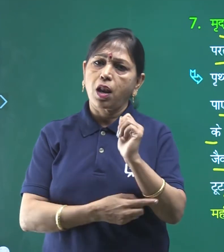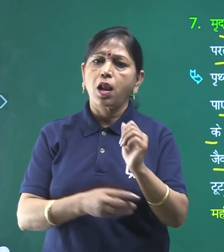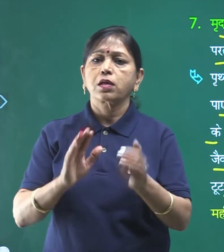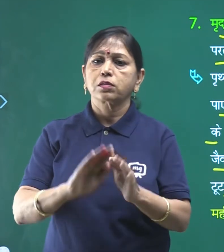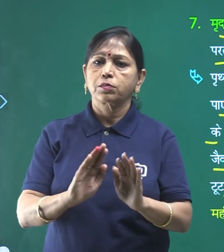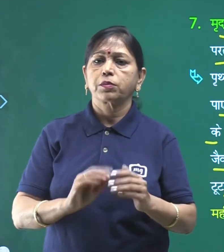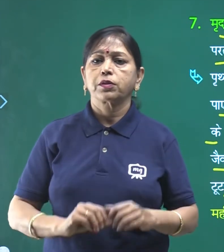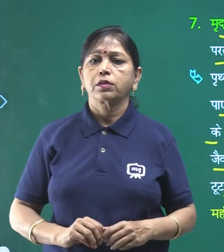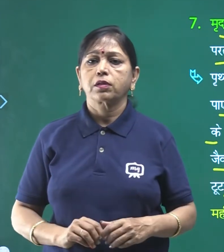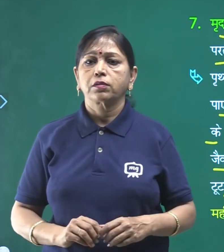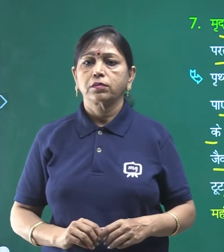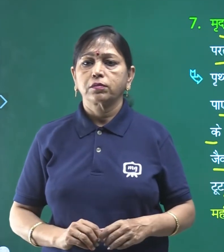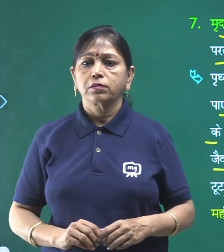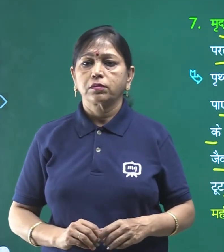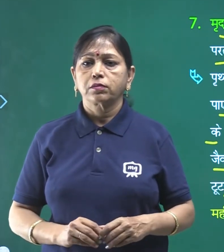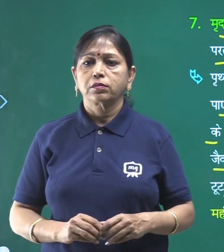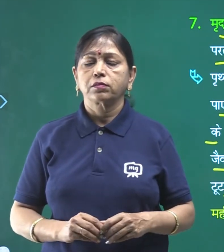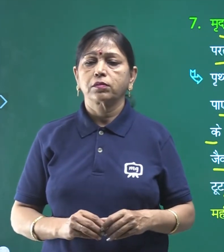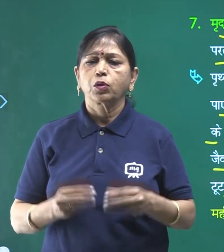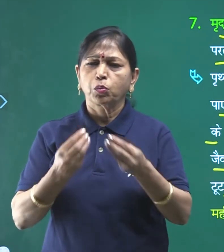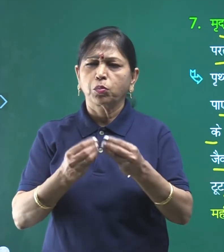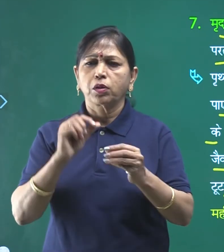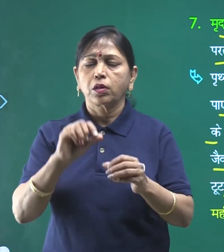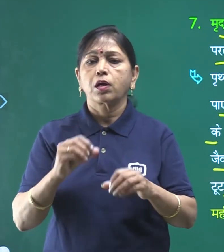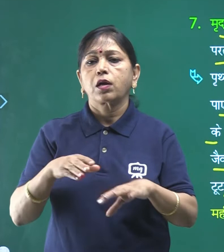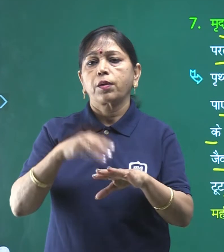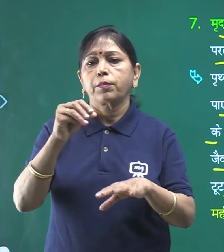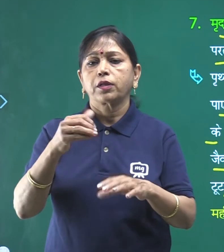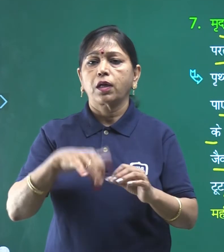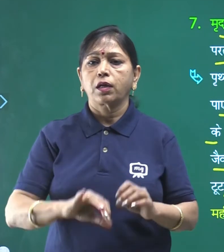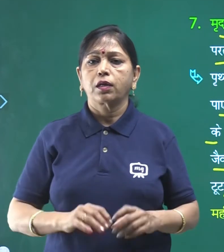था महिला कंडोम रोकता है